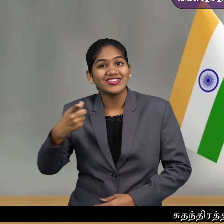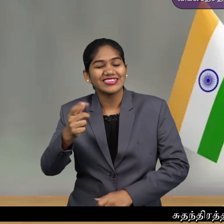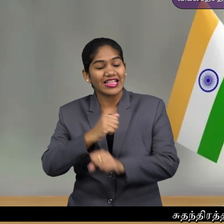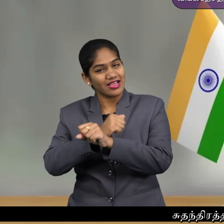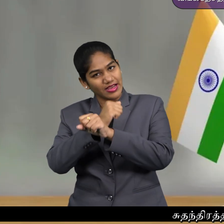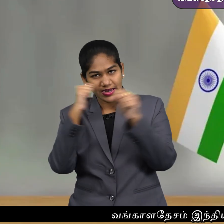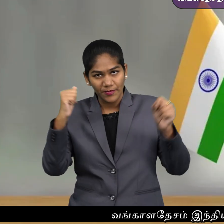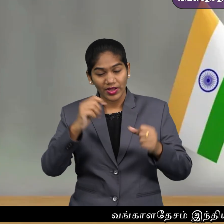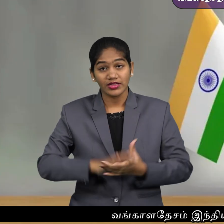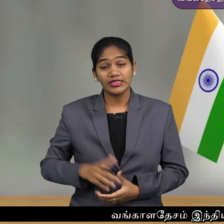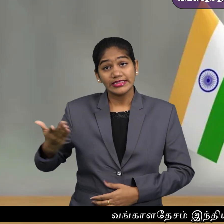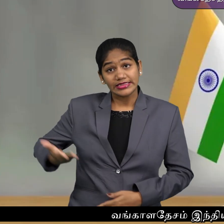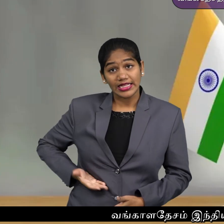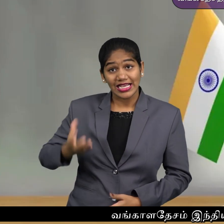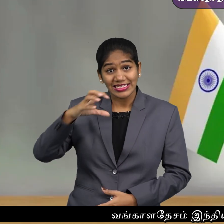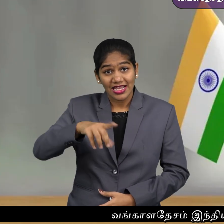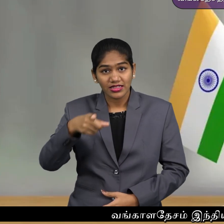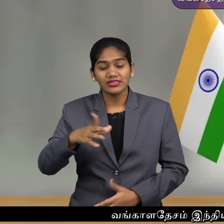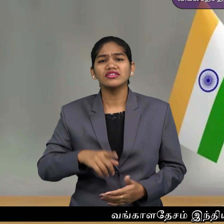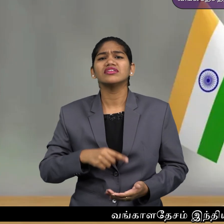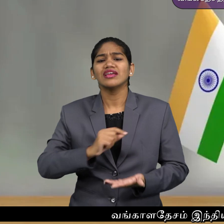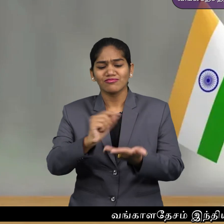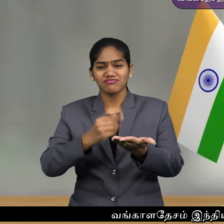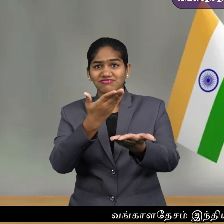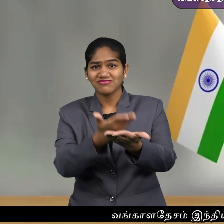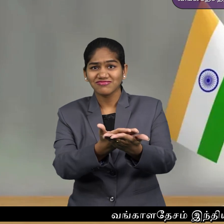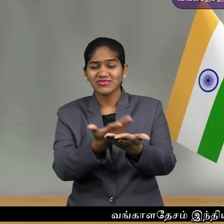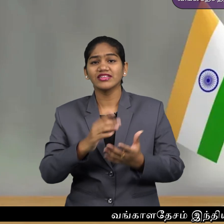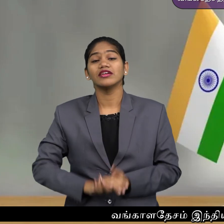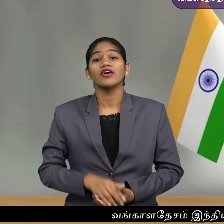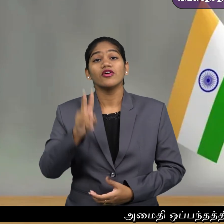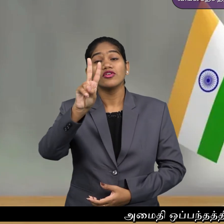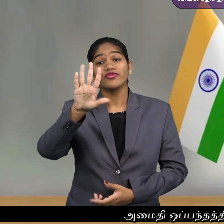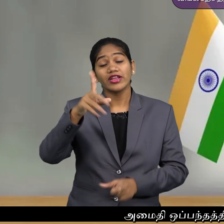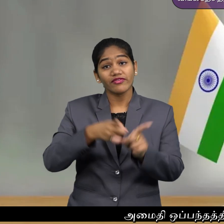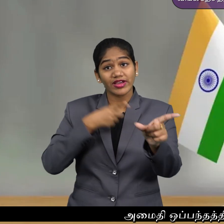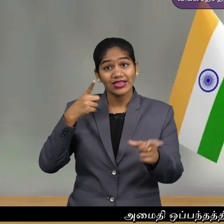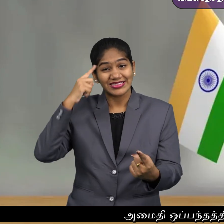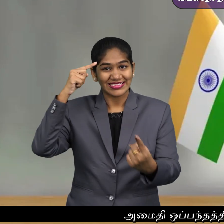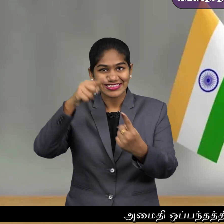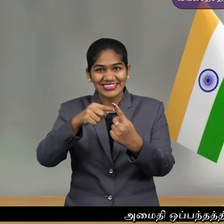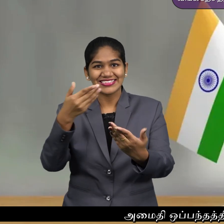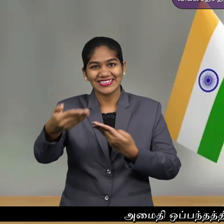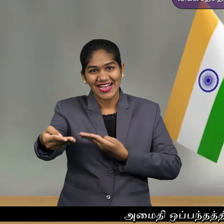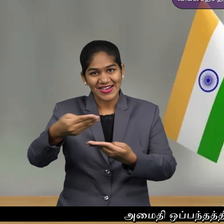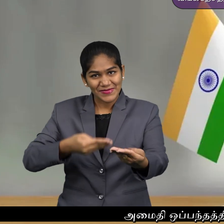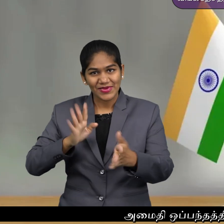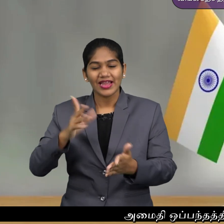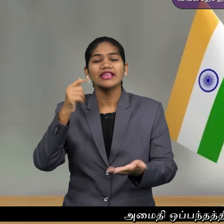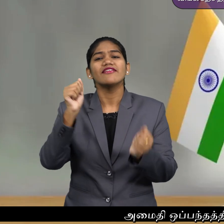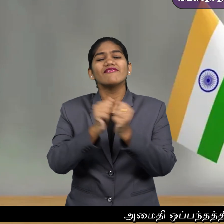சுதந்திரத்திற்குப் பிறகு வங்காளதேசம் இந்தியாவுடன் 25 ஆண்டுகால அமைதி ஒப்பந்தத்தில்